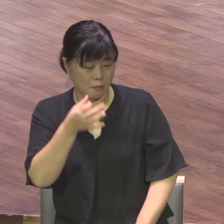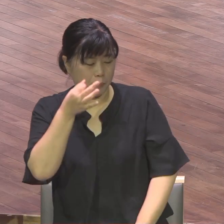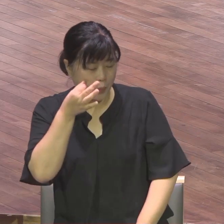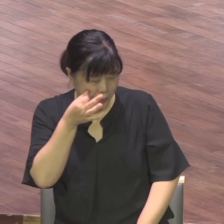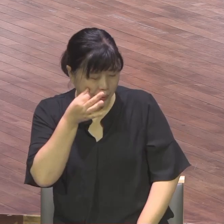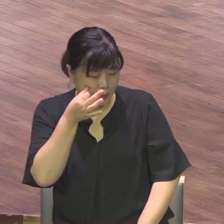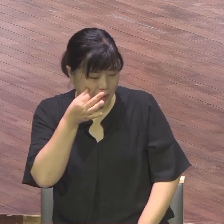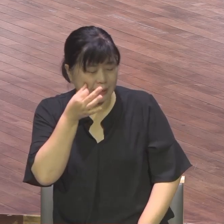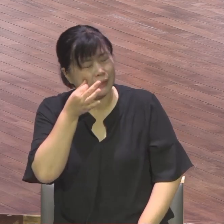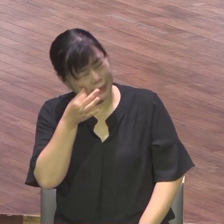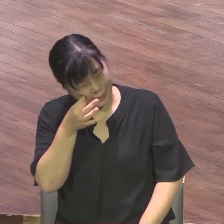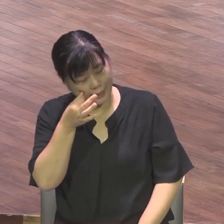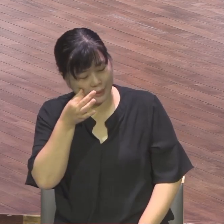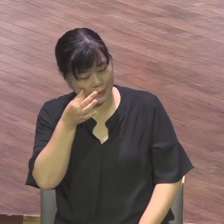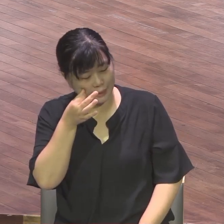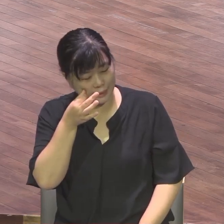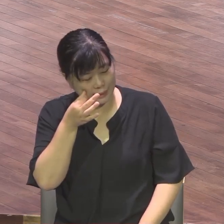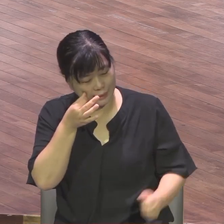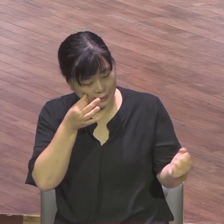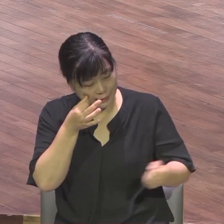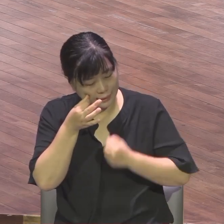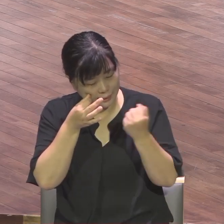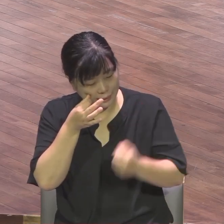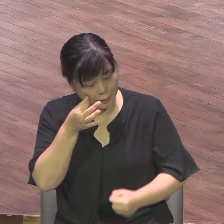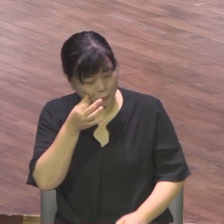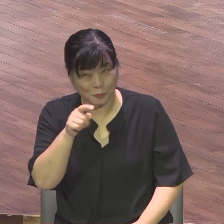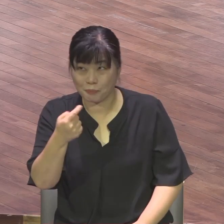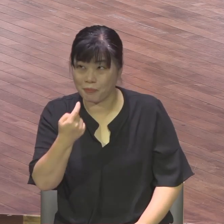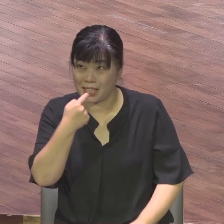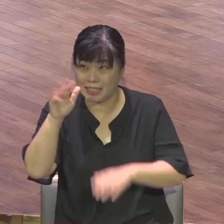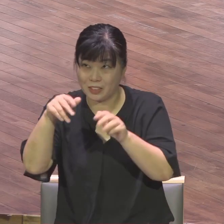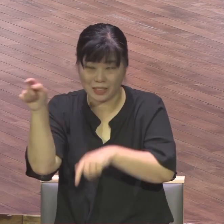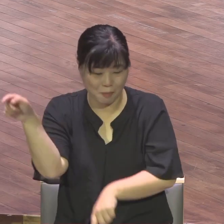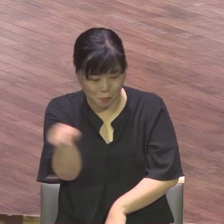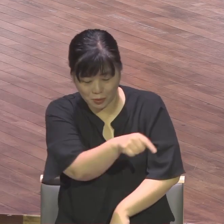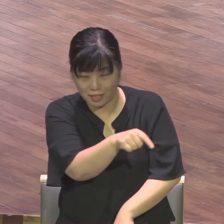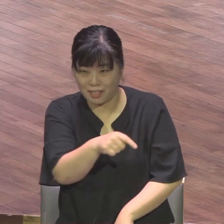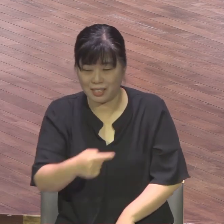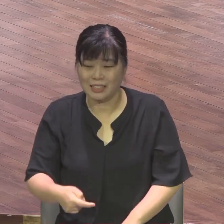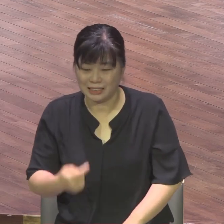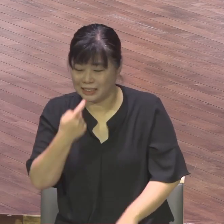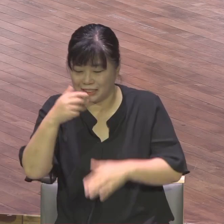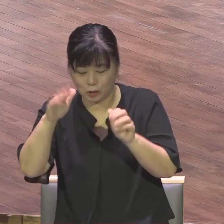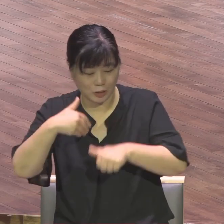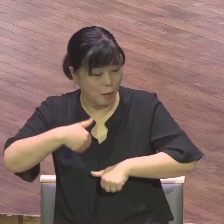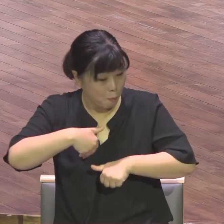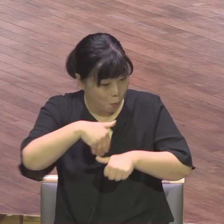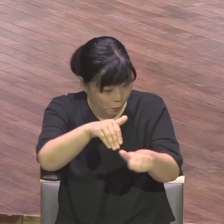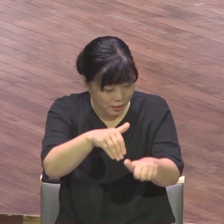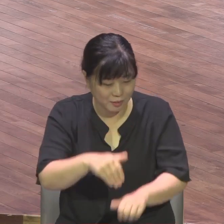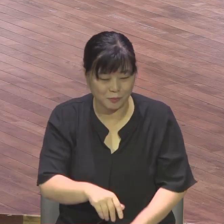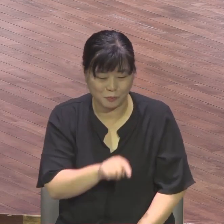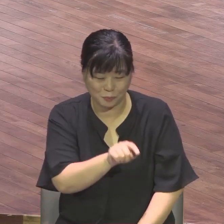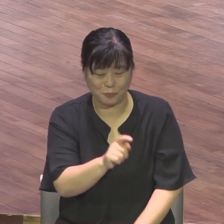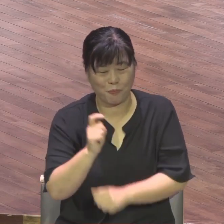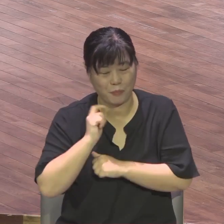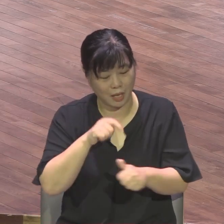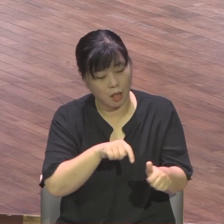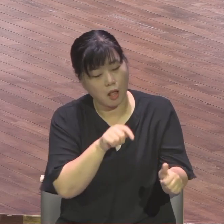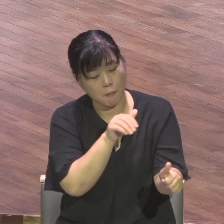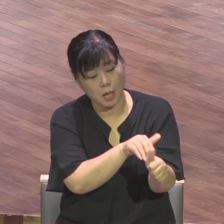요파에 있던 베드로를 청하라는 지시를 고넬료 한 거예요. 너 요파에 지금 베드로였으니 베드로를